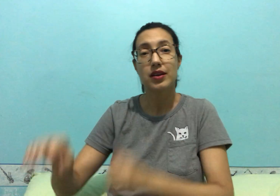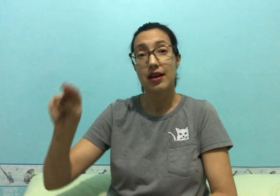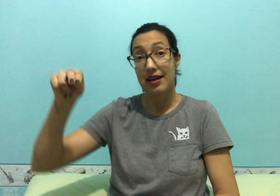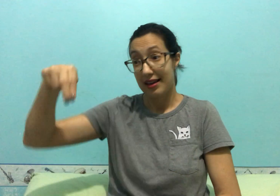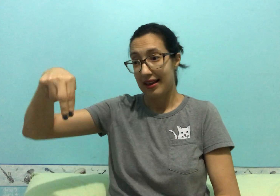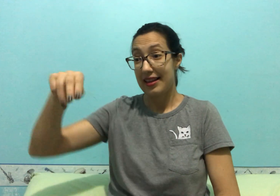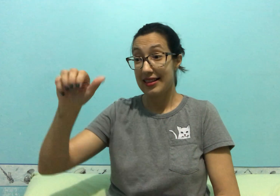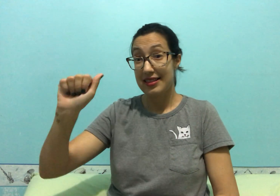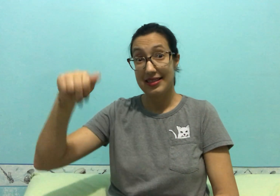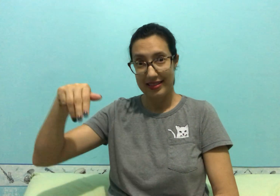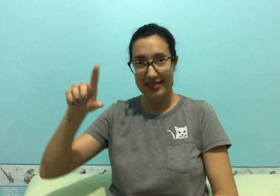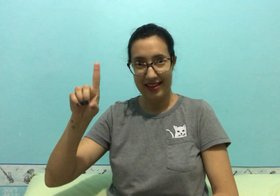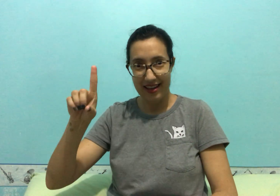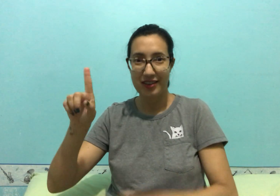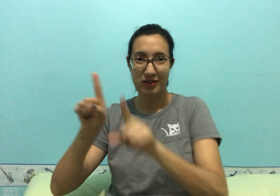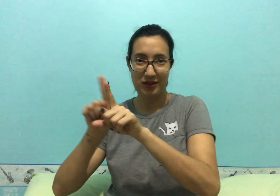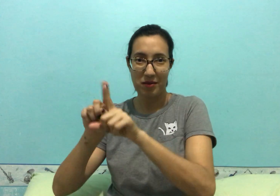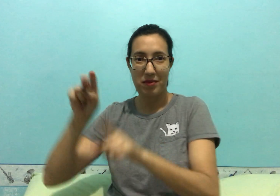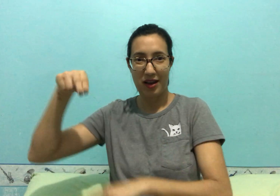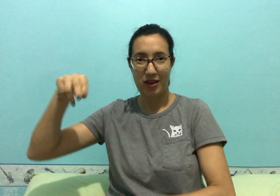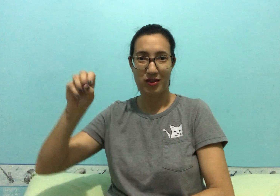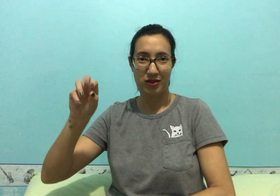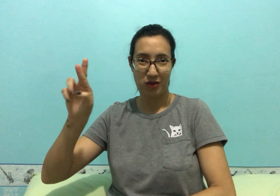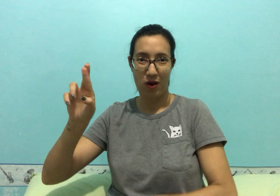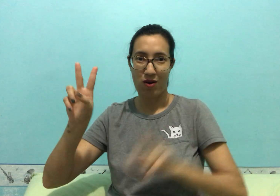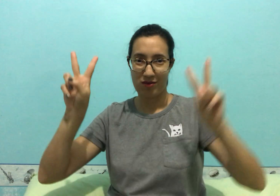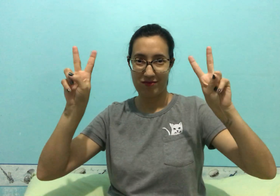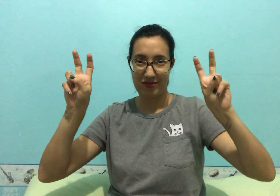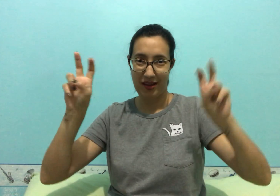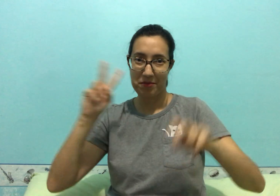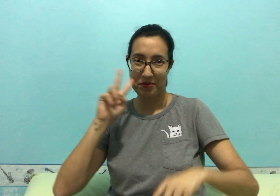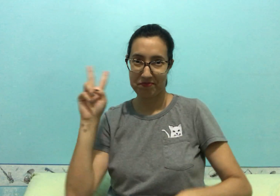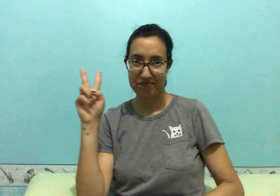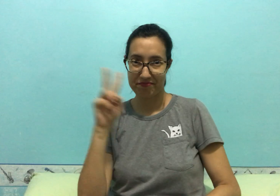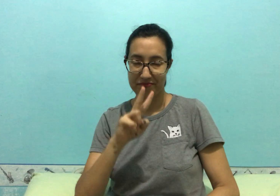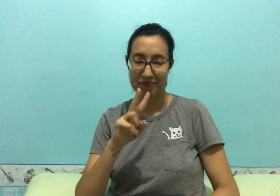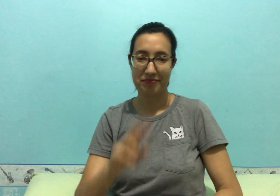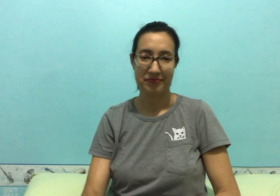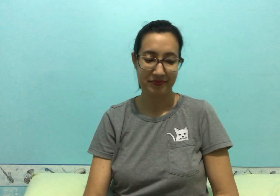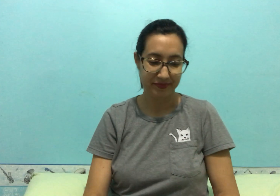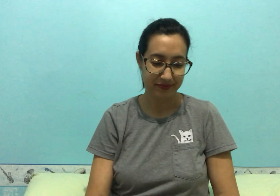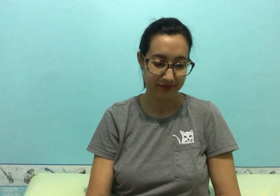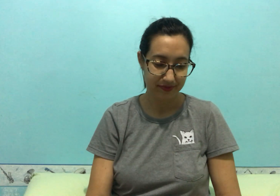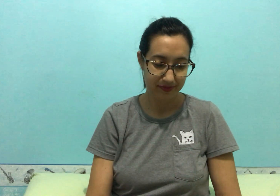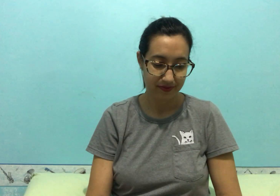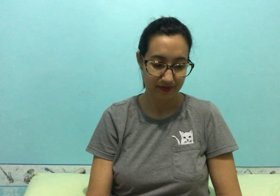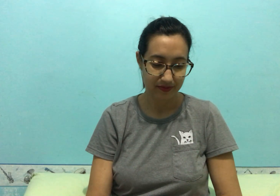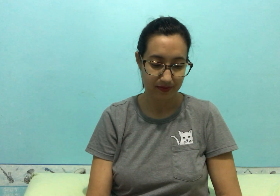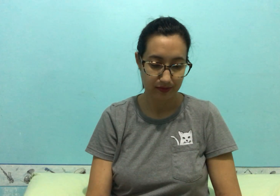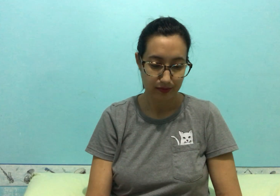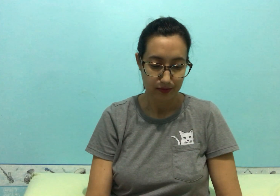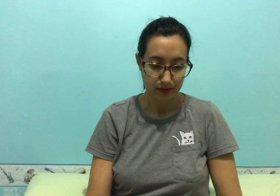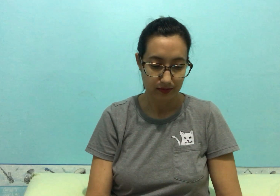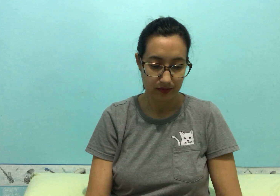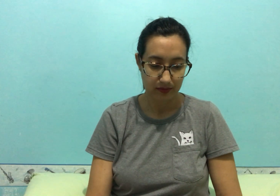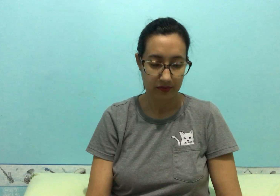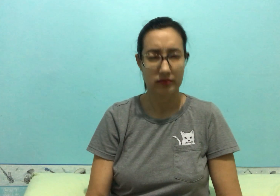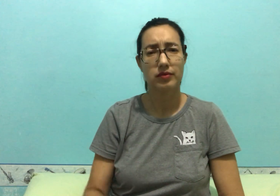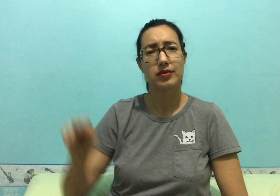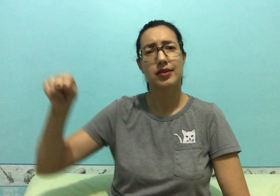essa situação aí, que eu tenho um AND seguido de uma inversão, né, ela recebe o nome de NAND, não